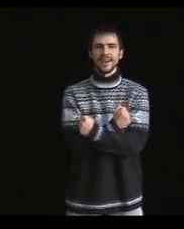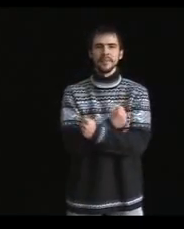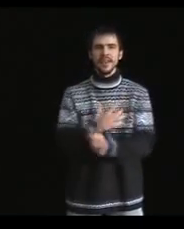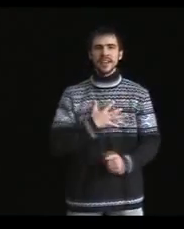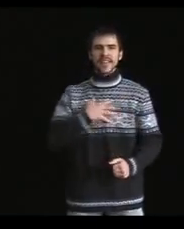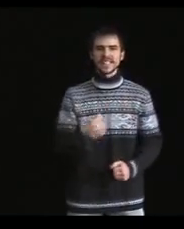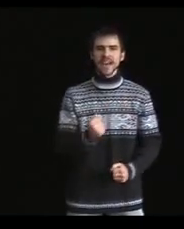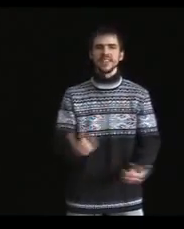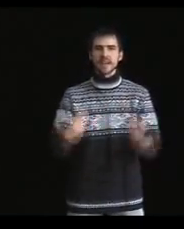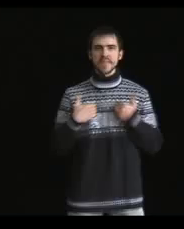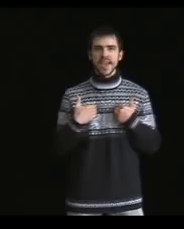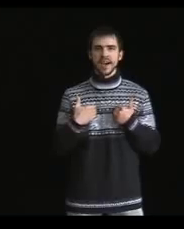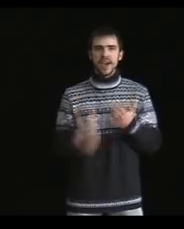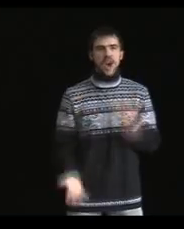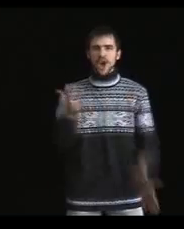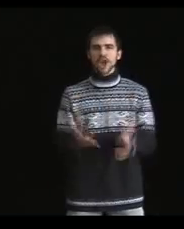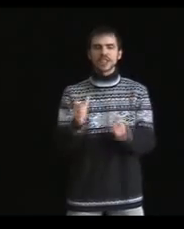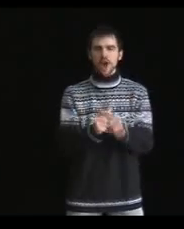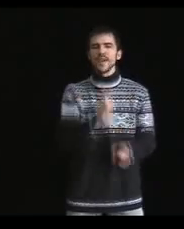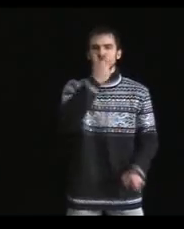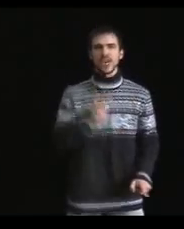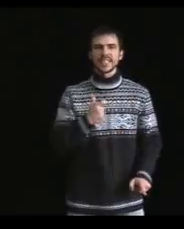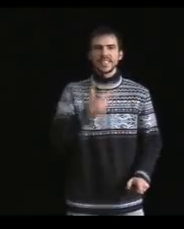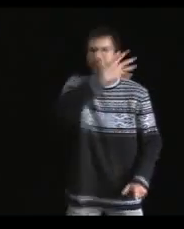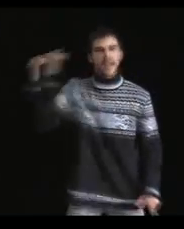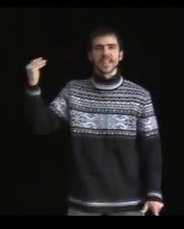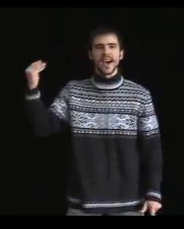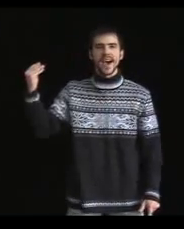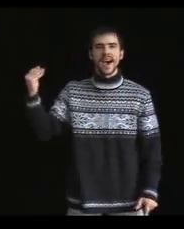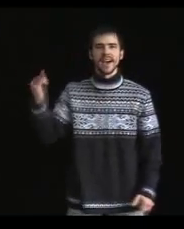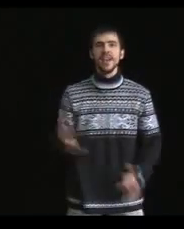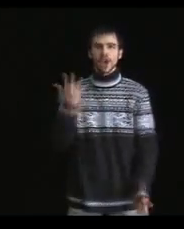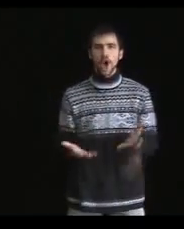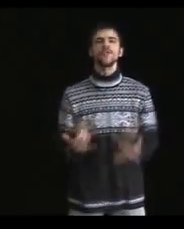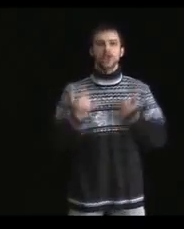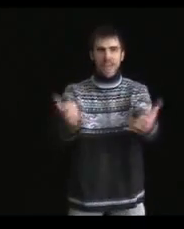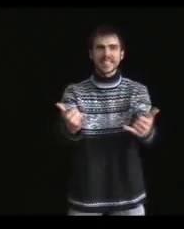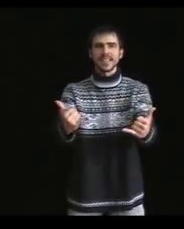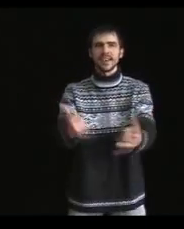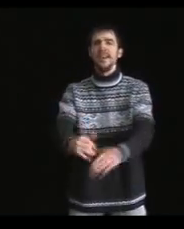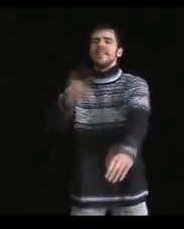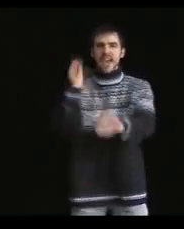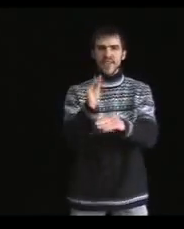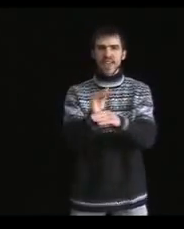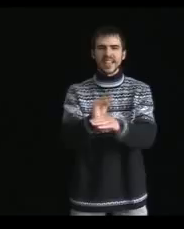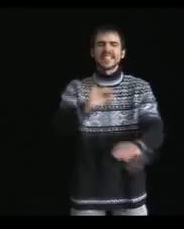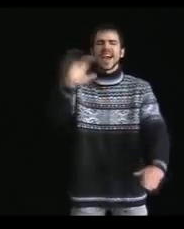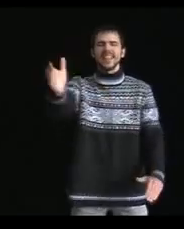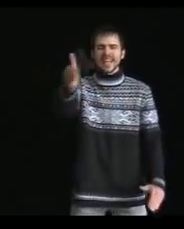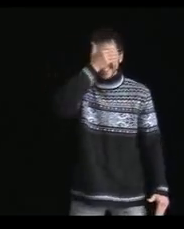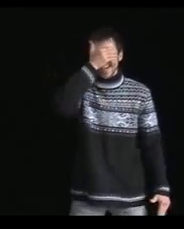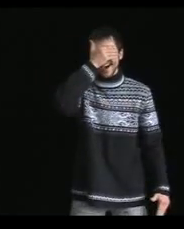Досадно мне, коль слово честь забыто И коль в чести набеты за глаза